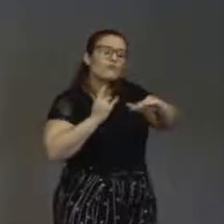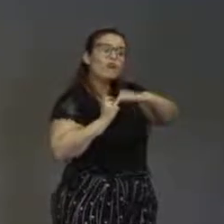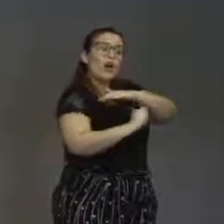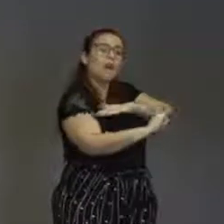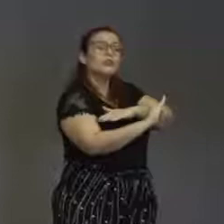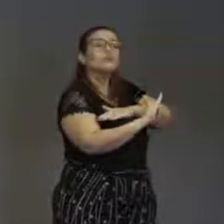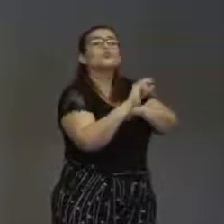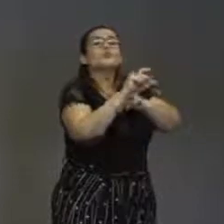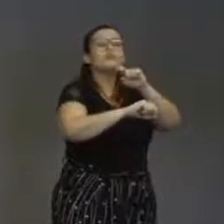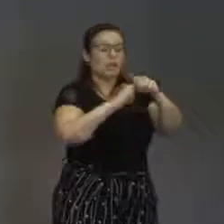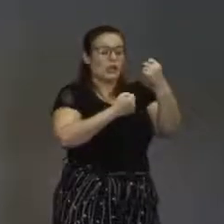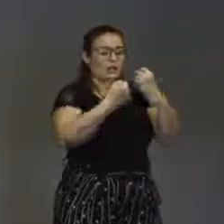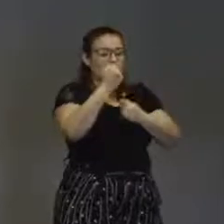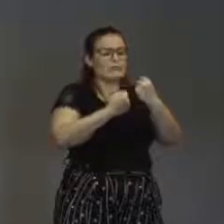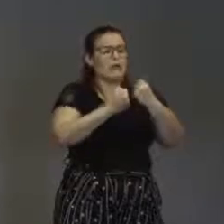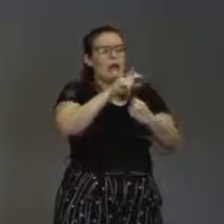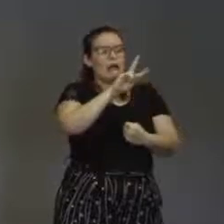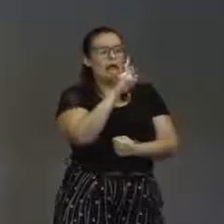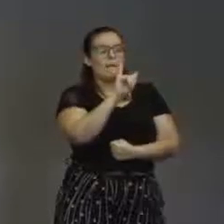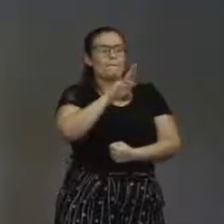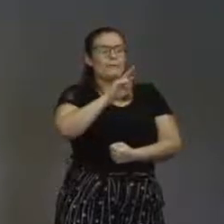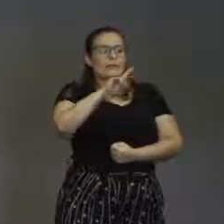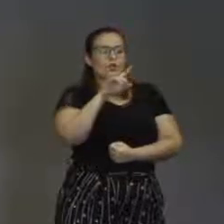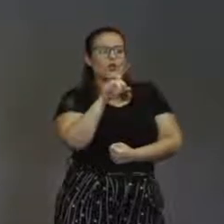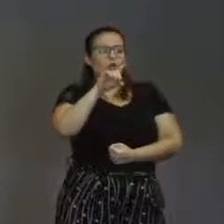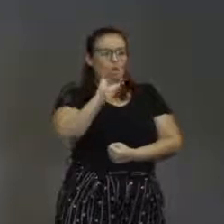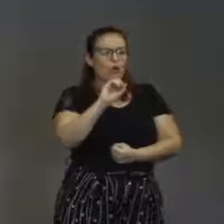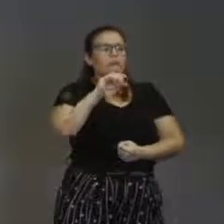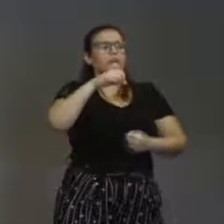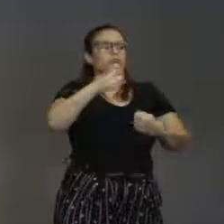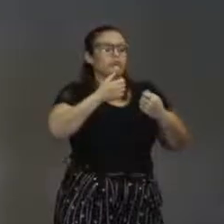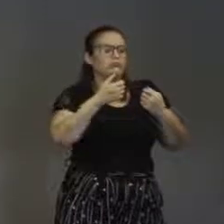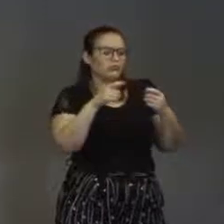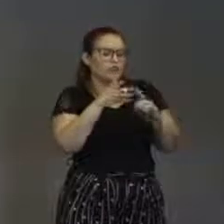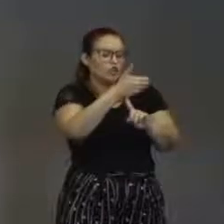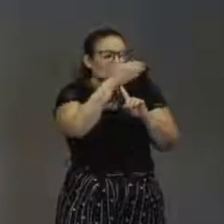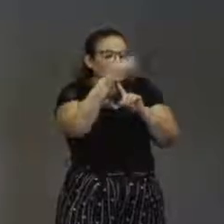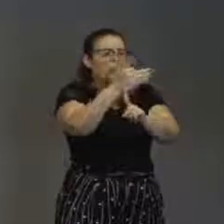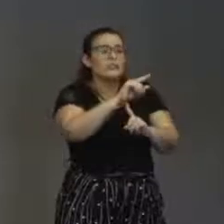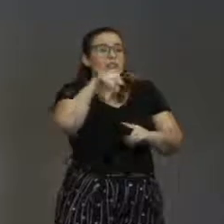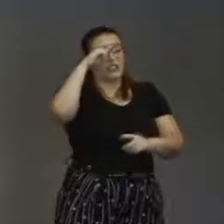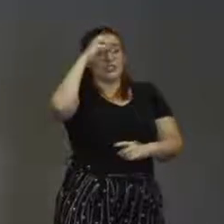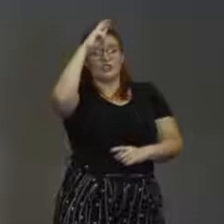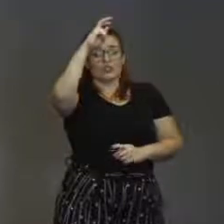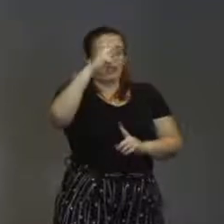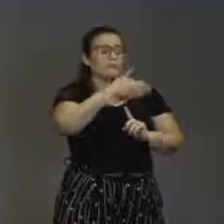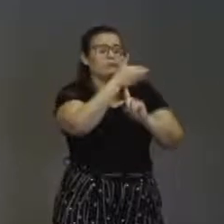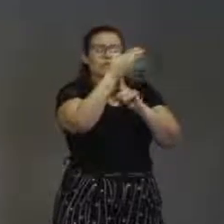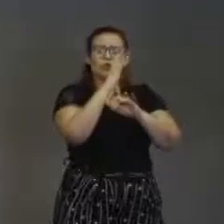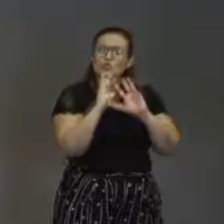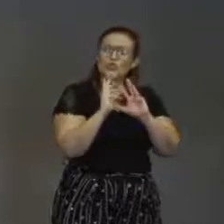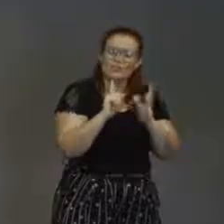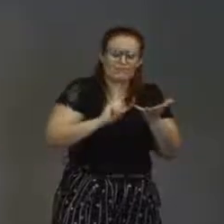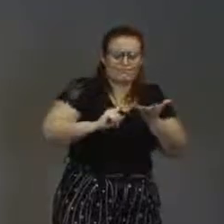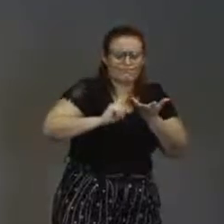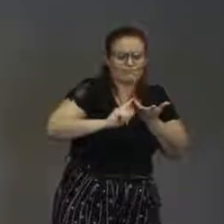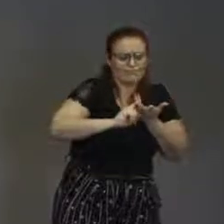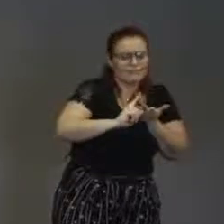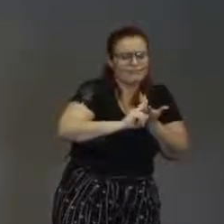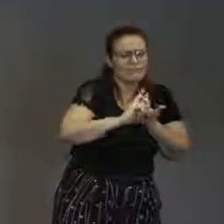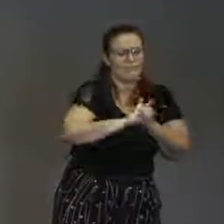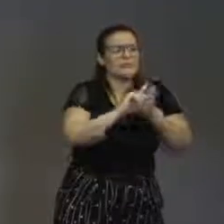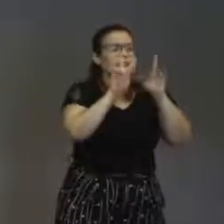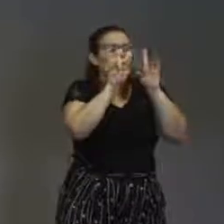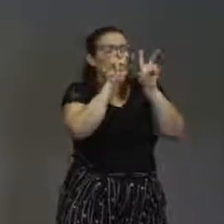como veículos híbridos, elétricos, autônomos, compartilhados, digitalização, inteligência artificial, enfim. São inúmeras também